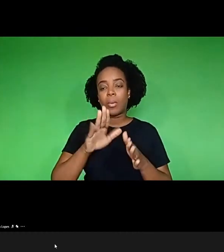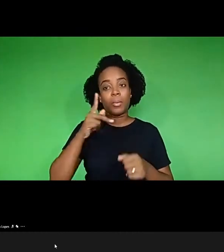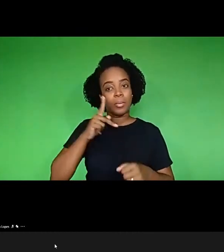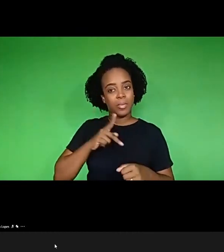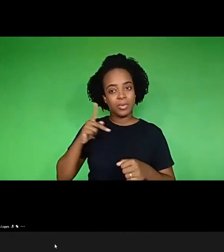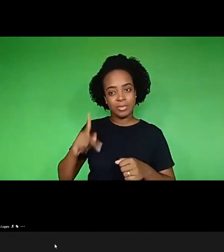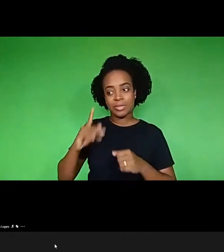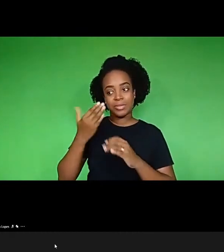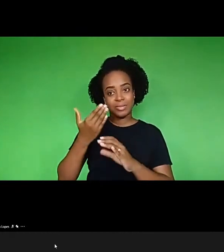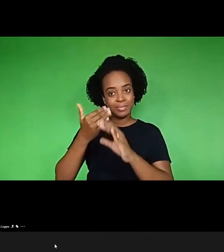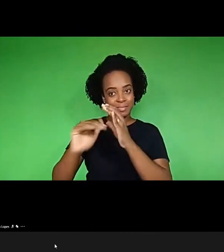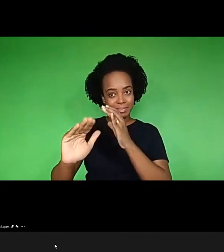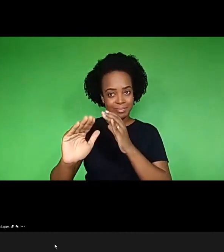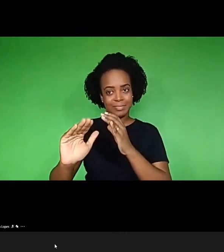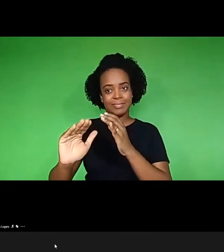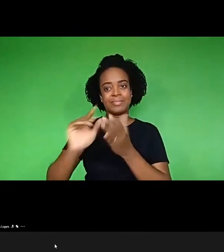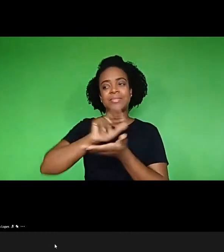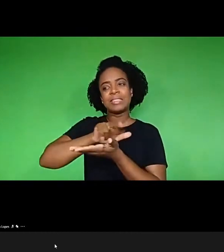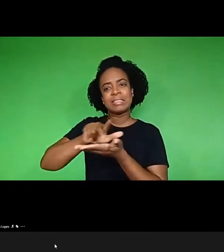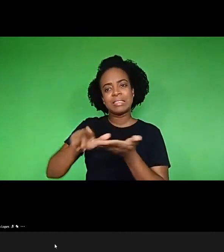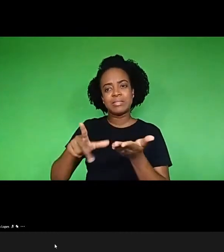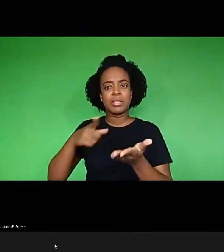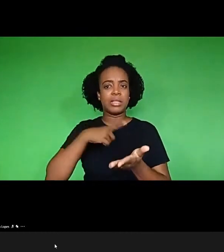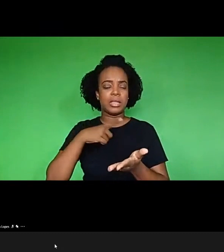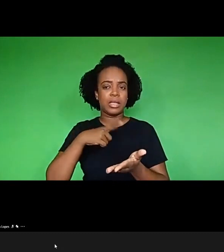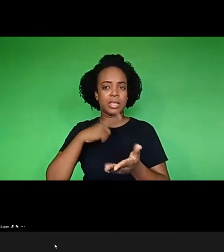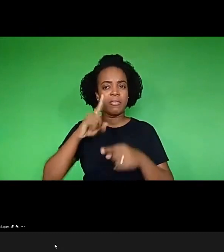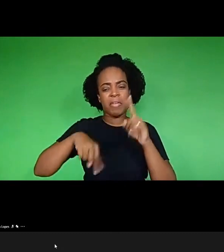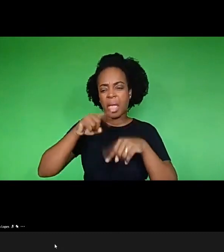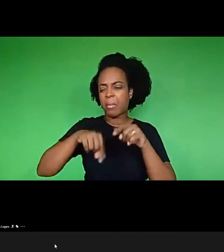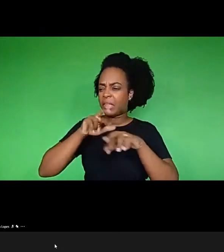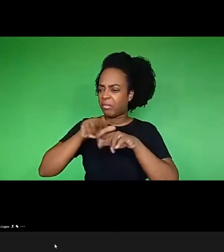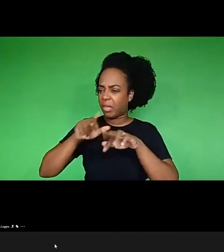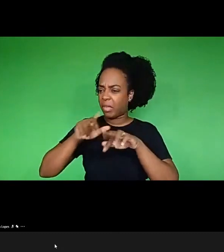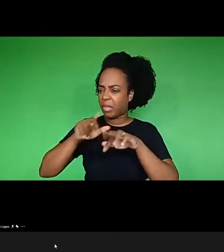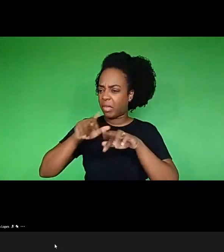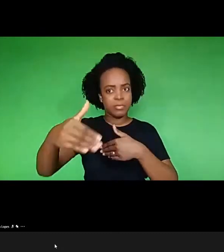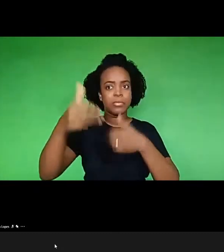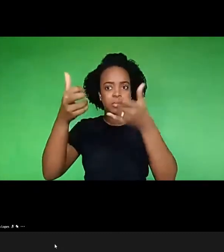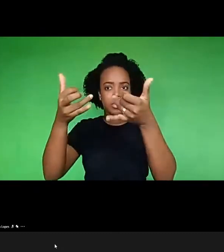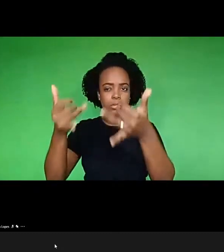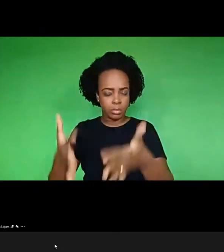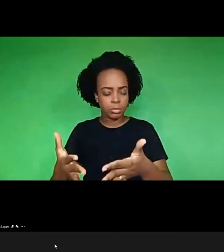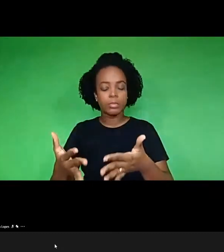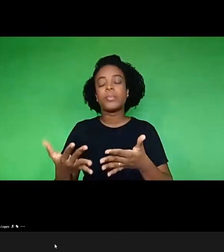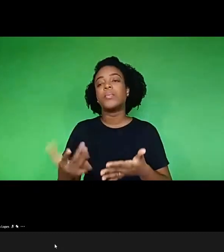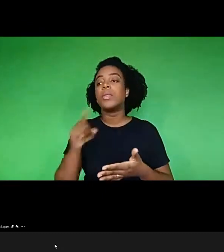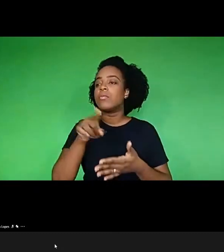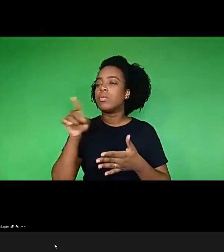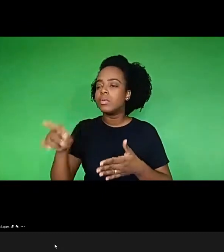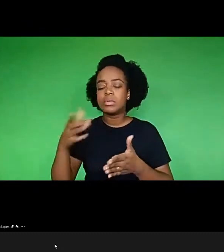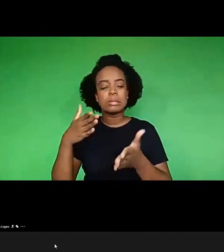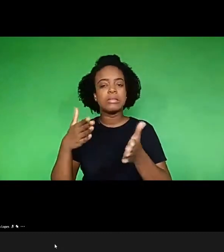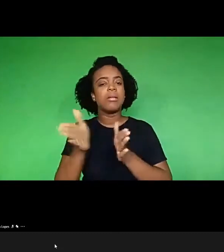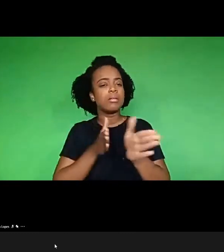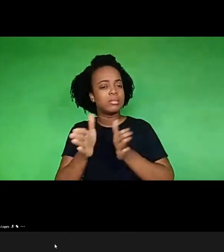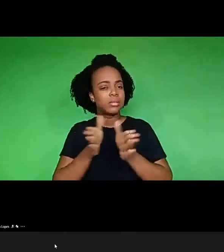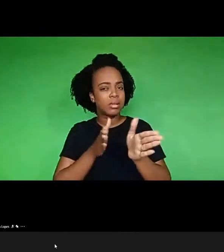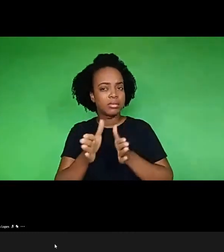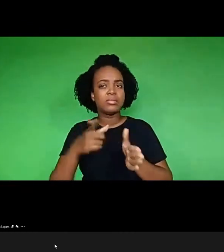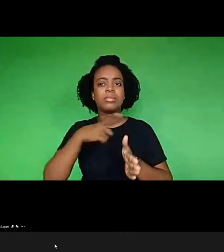de algumas ferramentas que eu vou falar mais na frente, e essas ferramentas vocês vão ter acesso, vão poder utilizar,